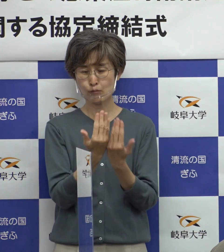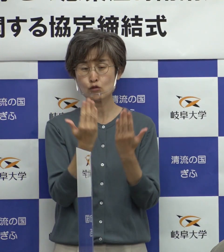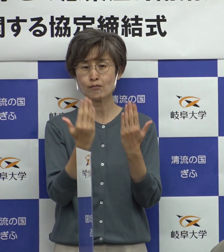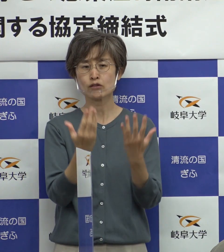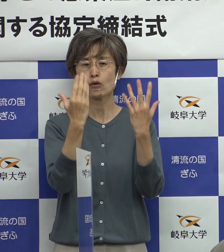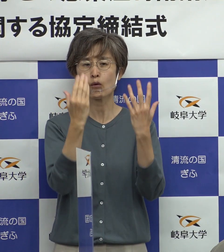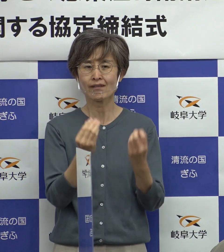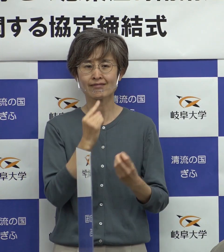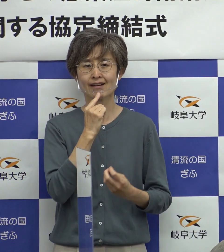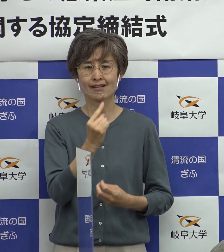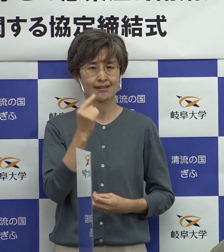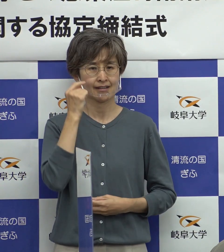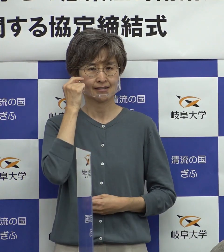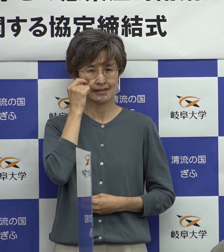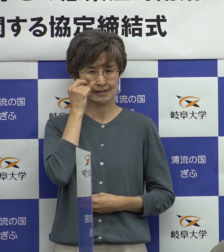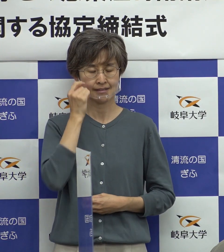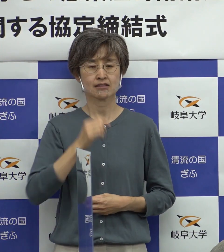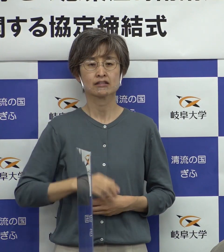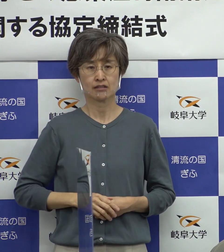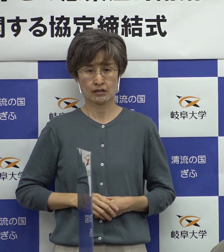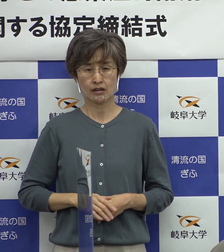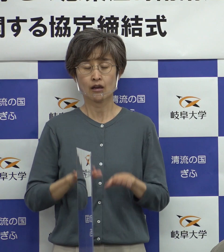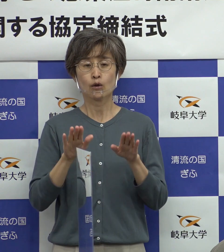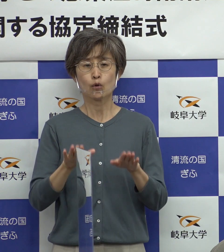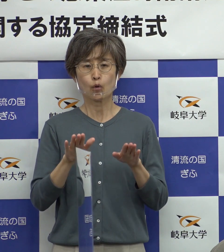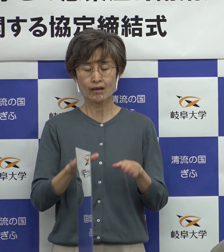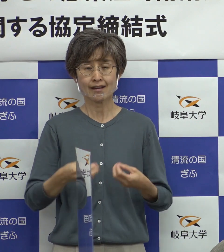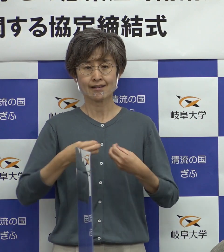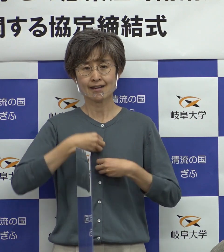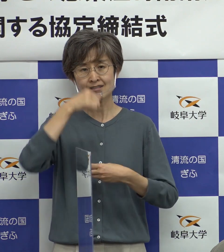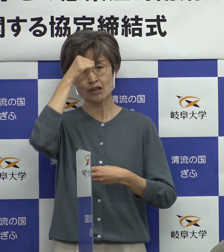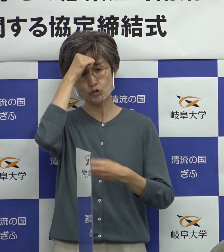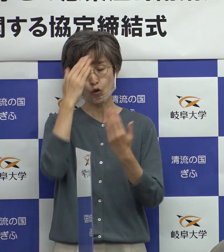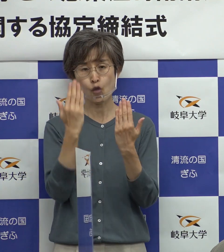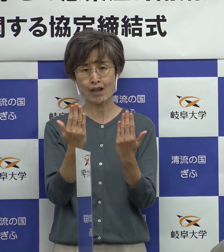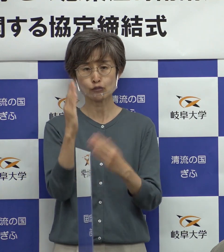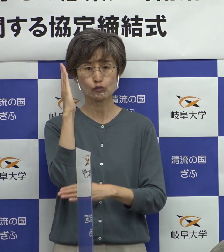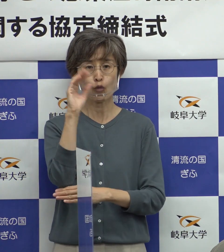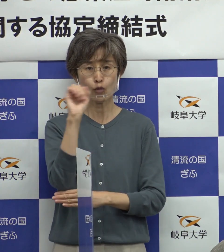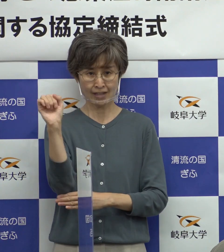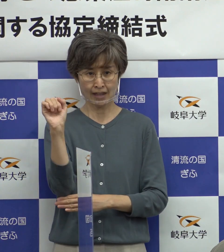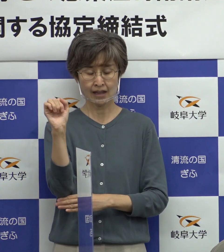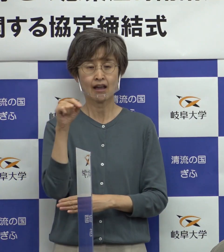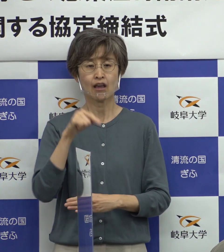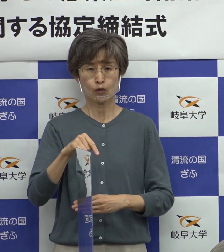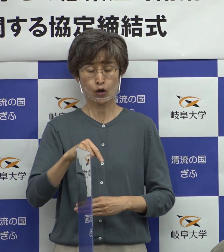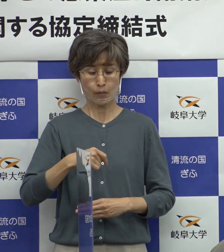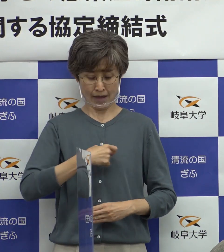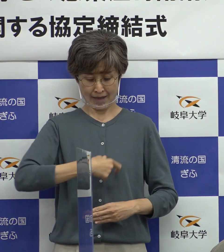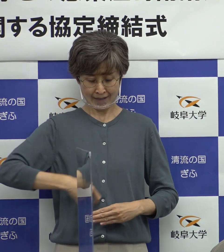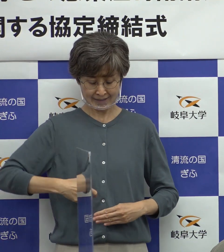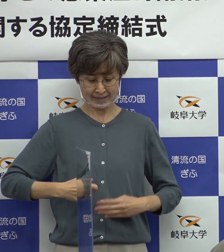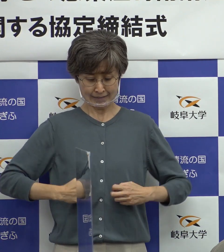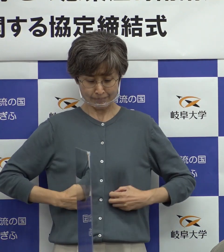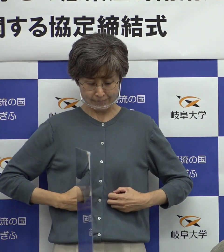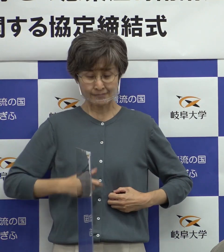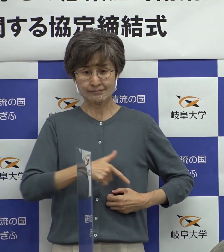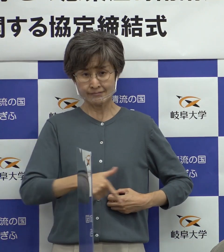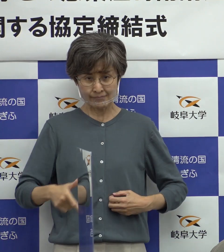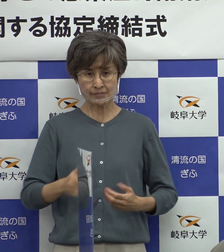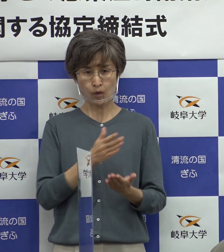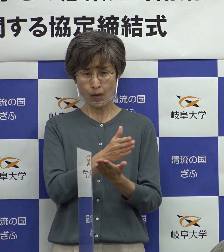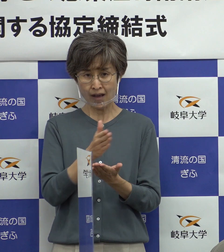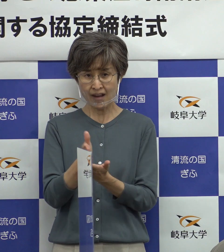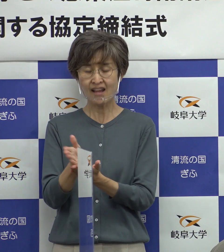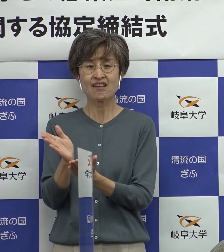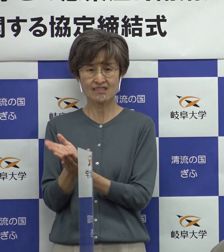ですよね。で、今回の感染症学講座というのは、まあ、臓器別の今言ったようなものが縦串方向だといたしますと、